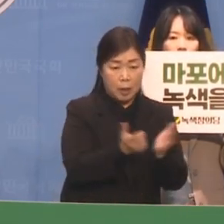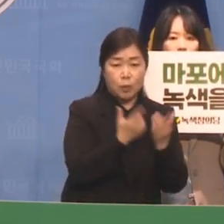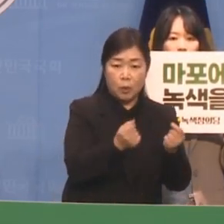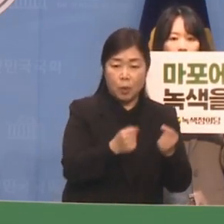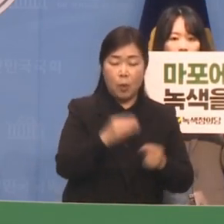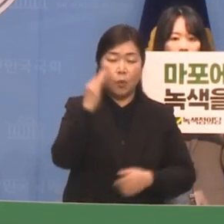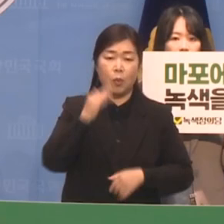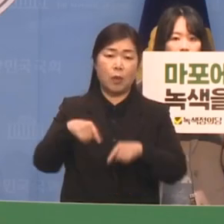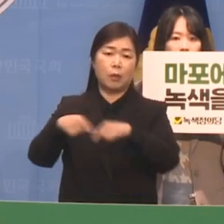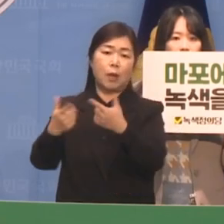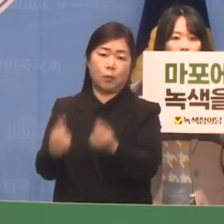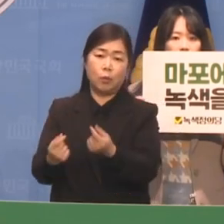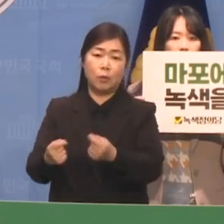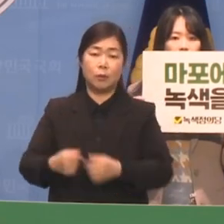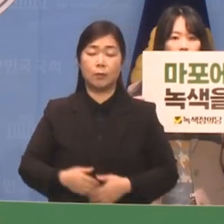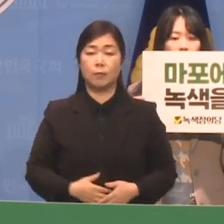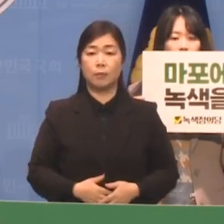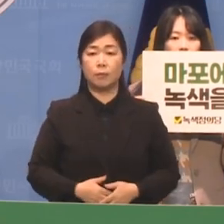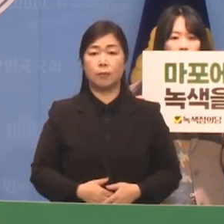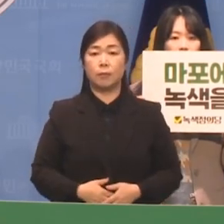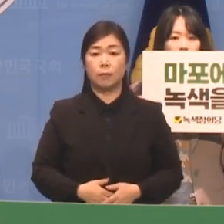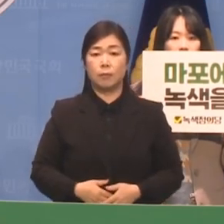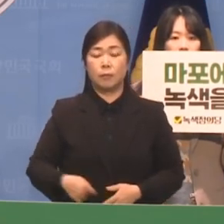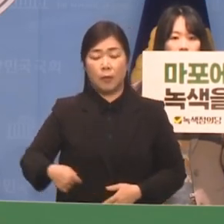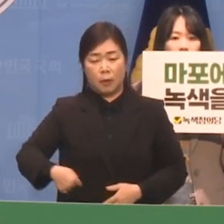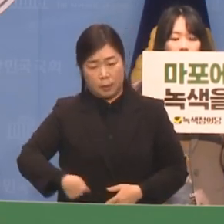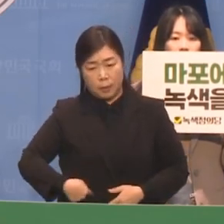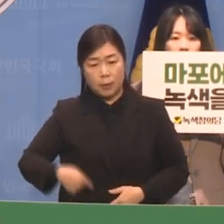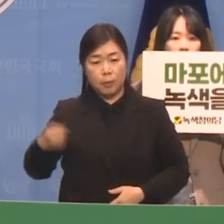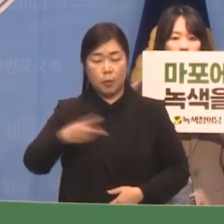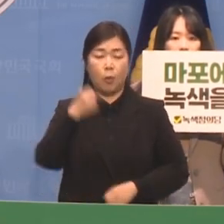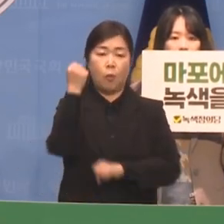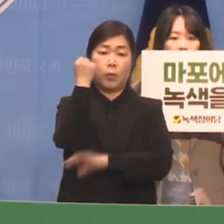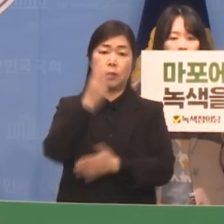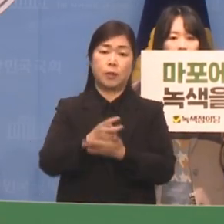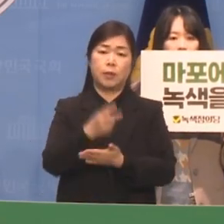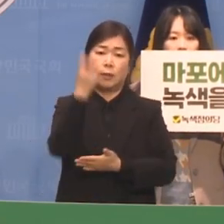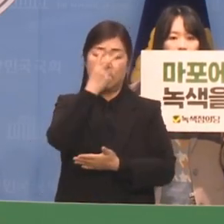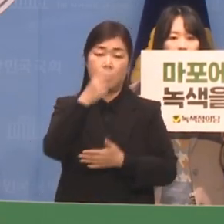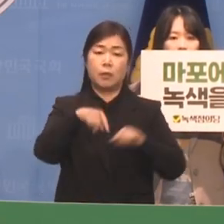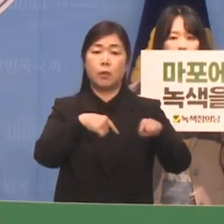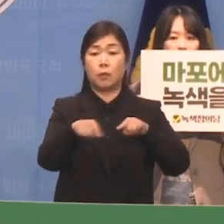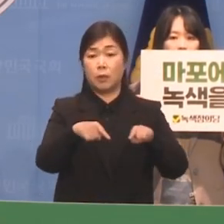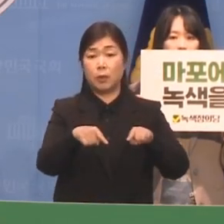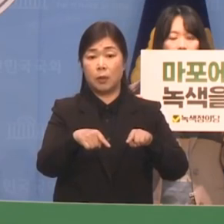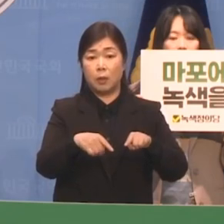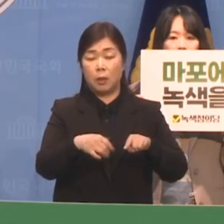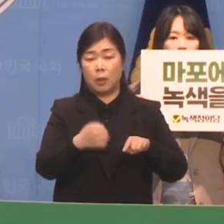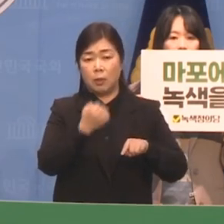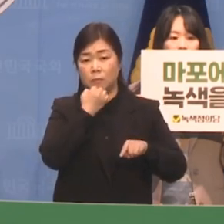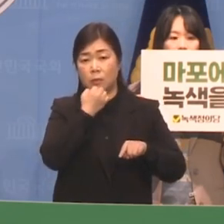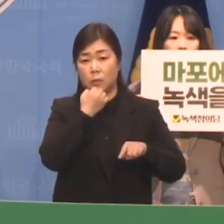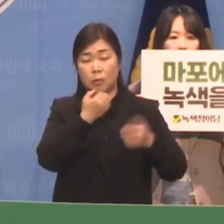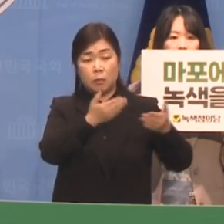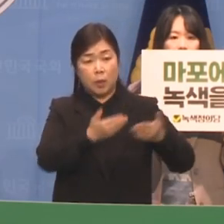그렇습니다. 양심과 원칙을 지키는 정치가 비웃음을 사는 시대,